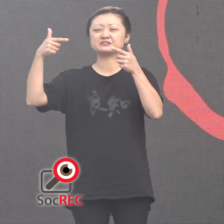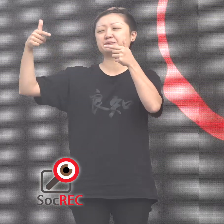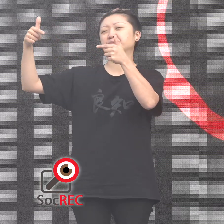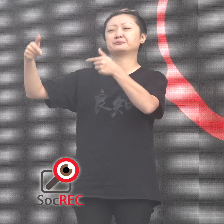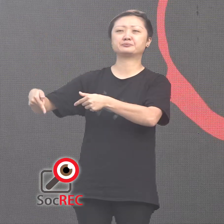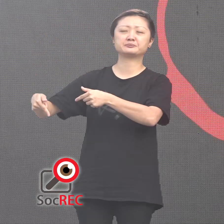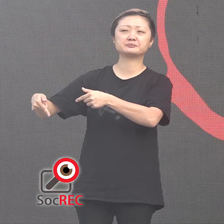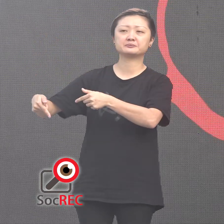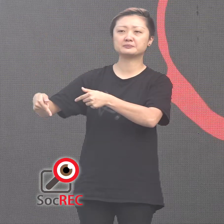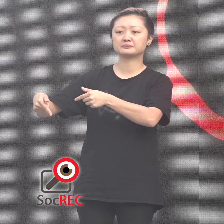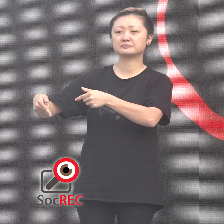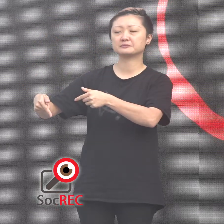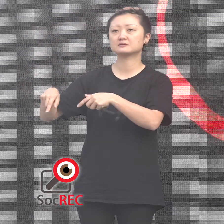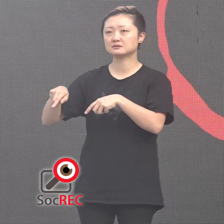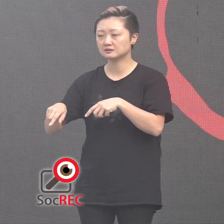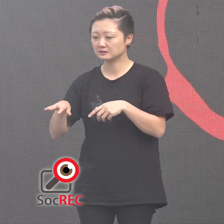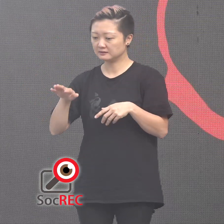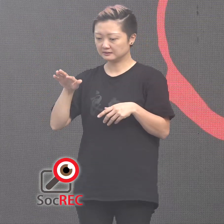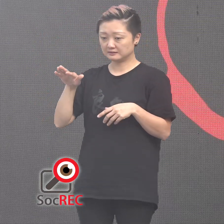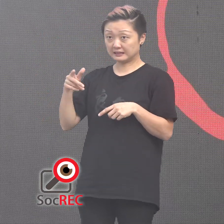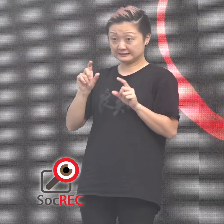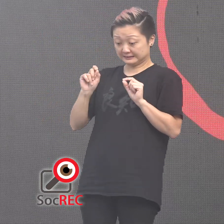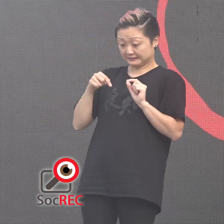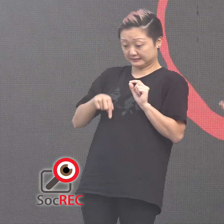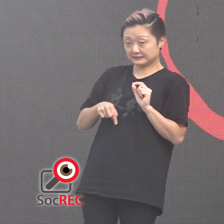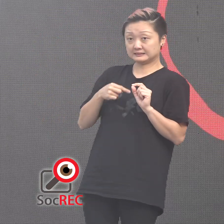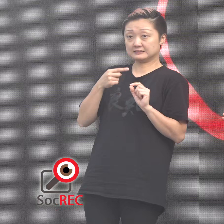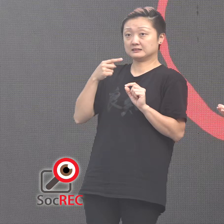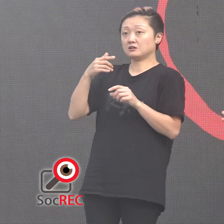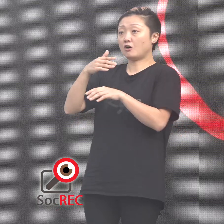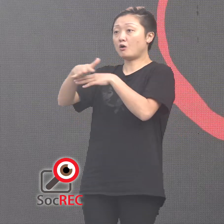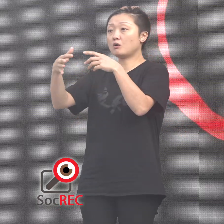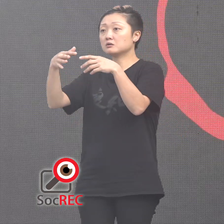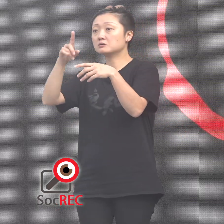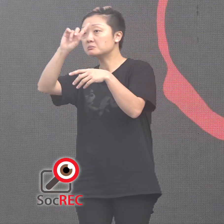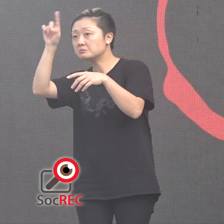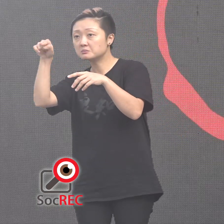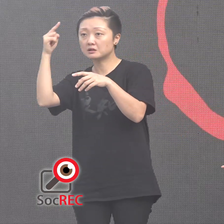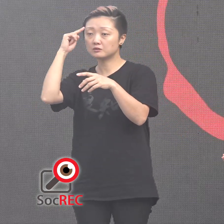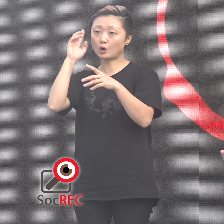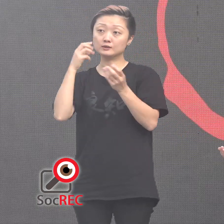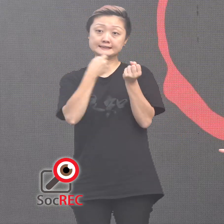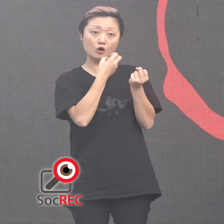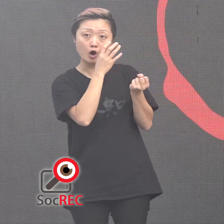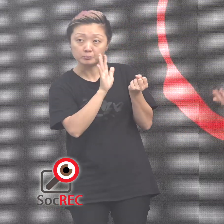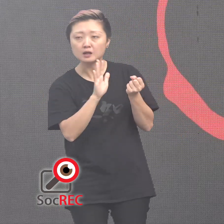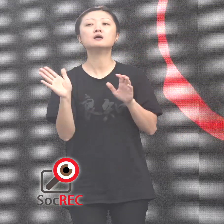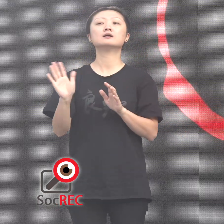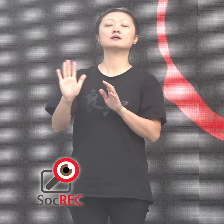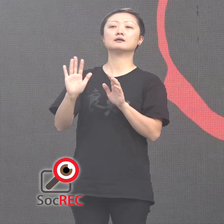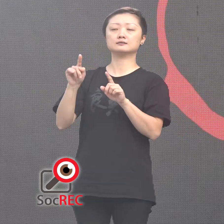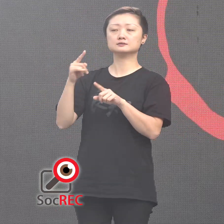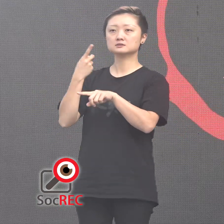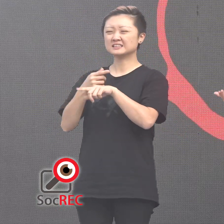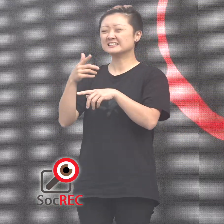是相對低一些，但是不代表海外的朋友並不支持我們，只是國際